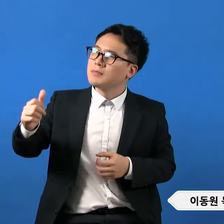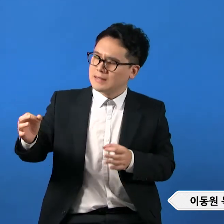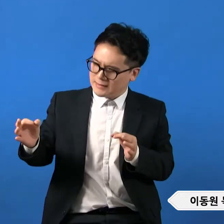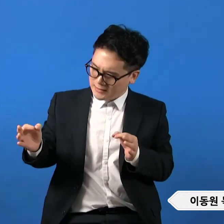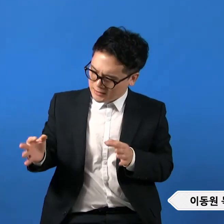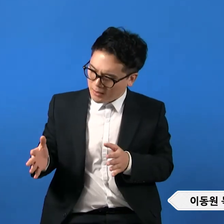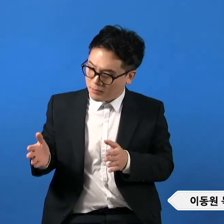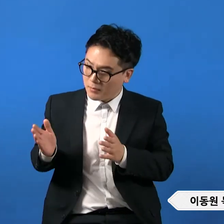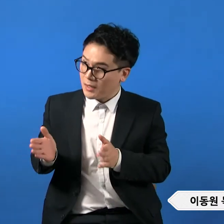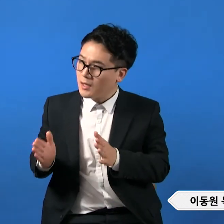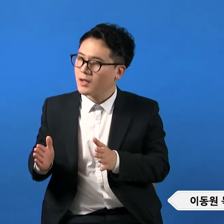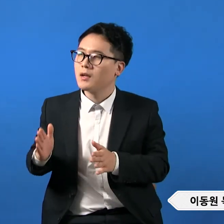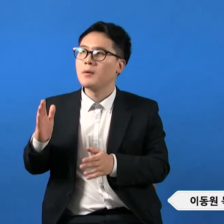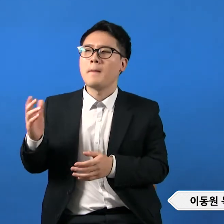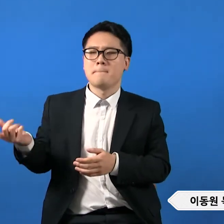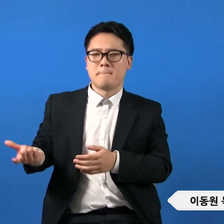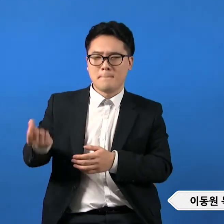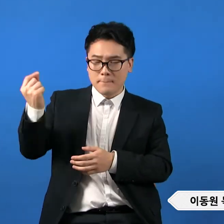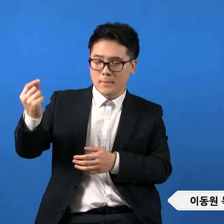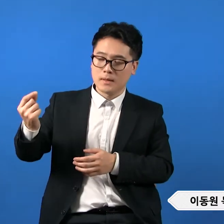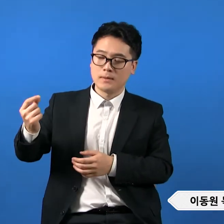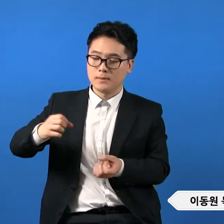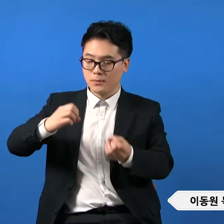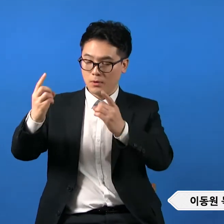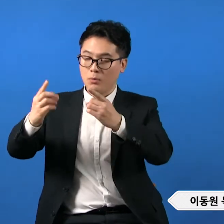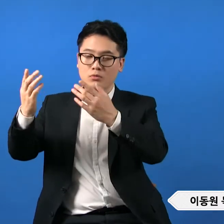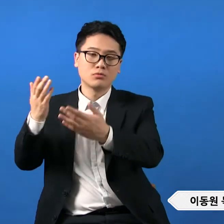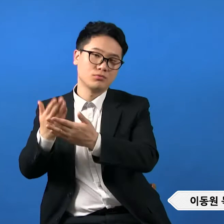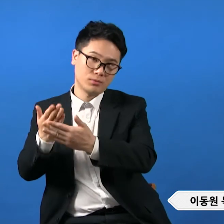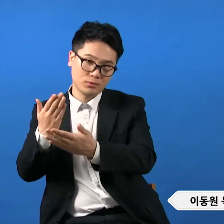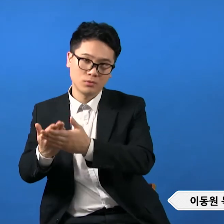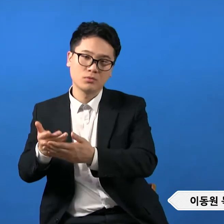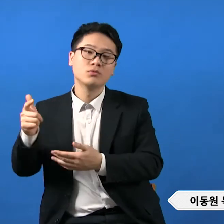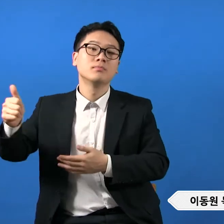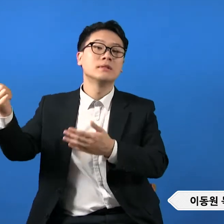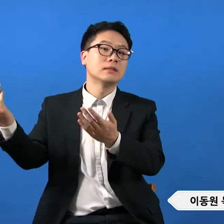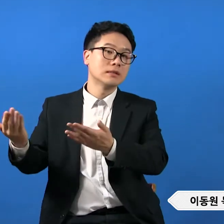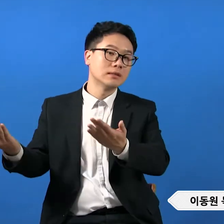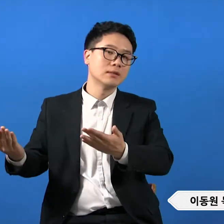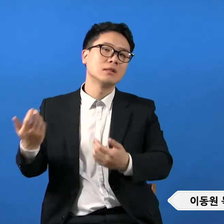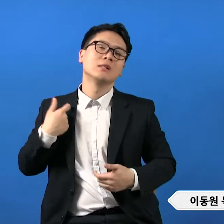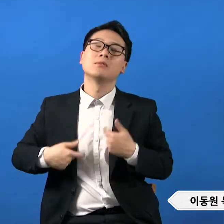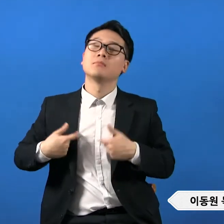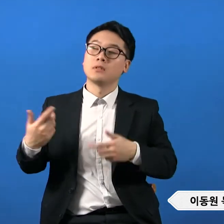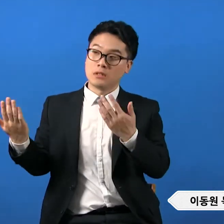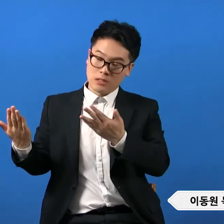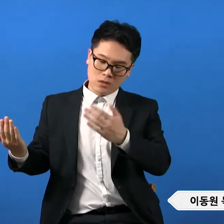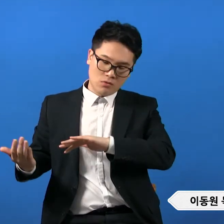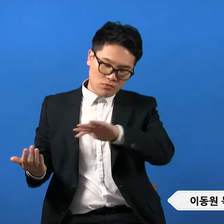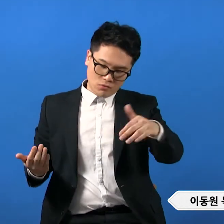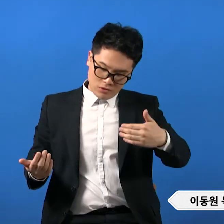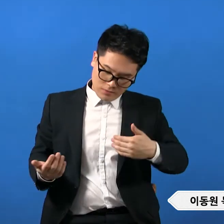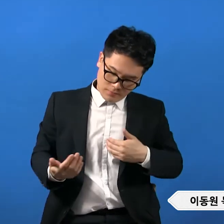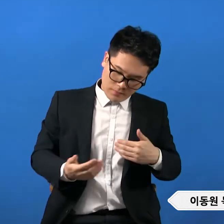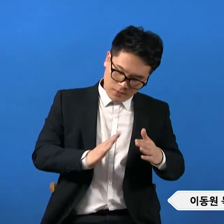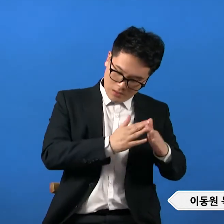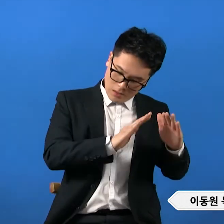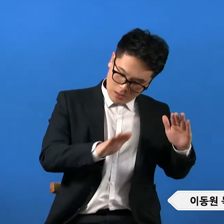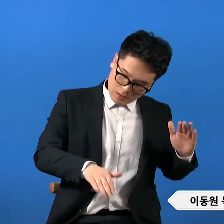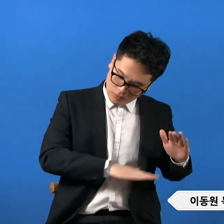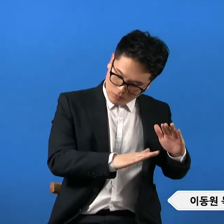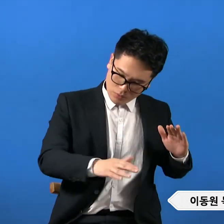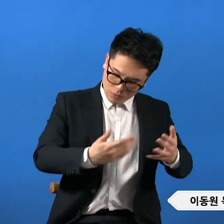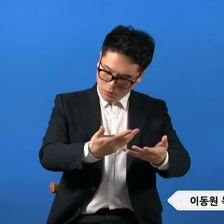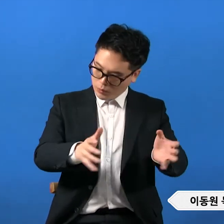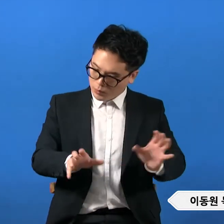주옵소서. 신속히 회복시켜 주옵소서. 주님의 일을, 주님이 기뻐하시는 일을 우리 가정 가운데, 그리고